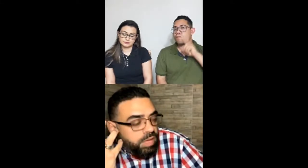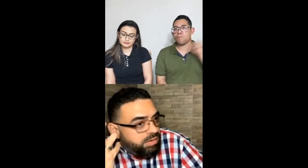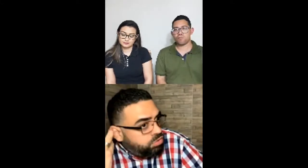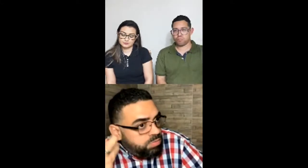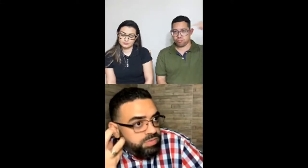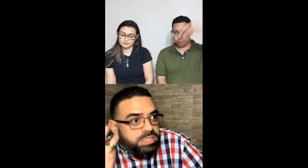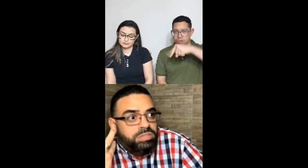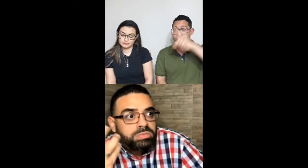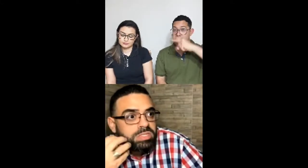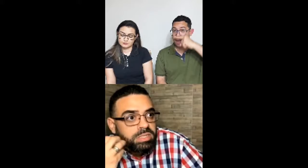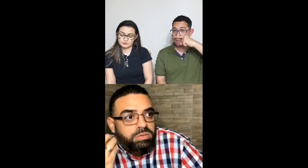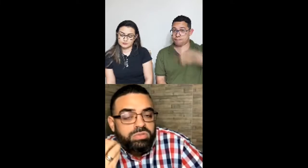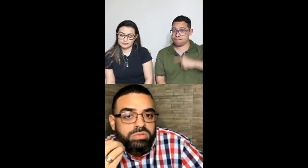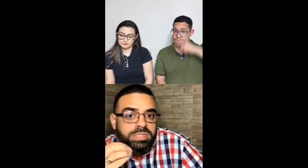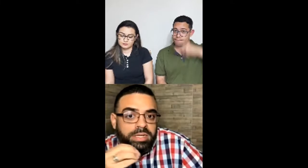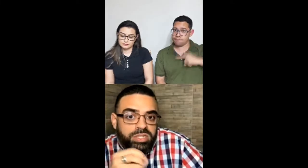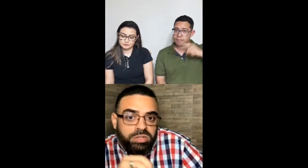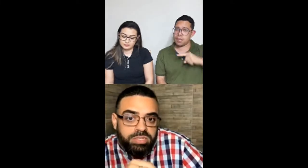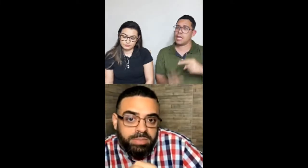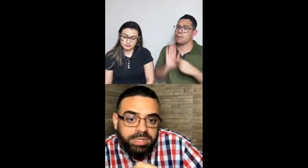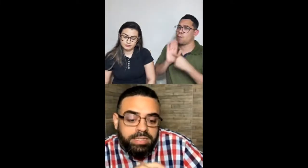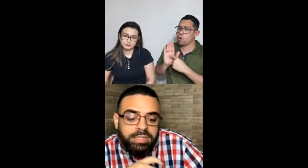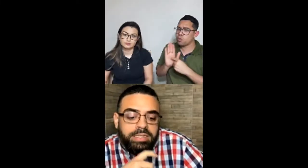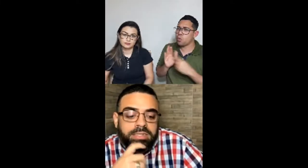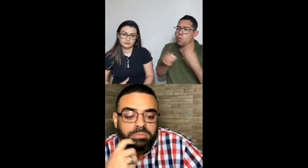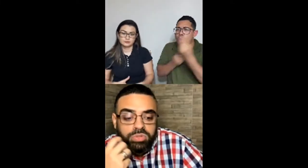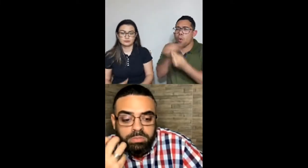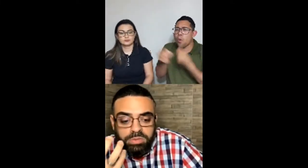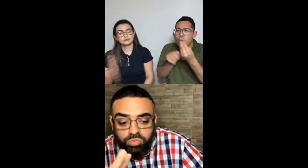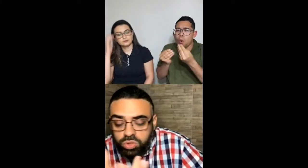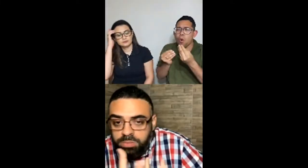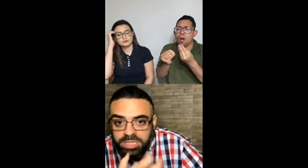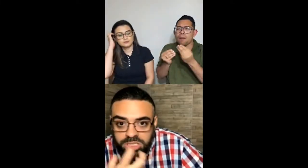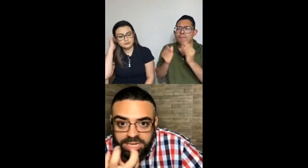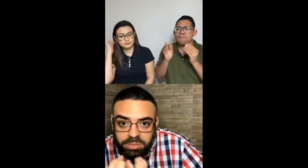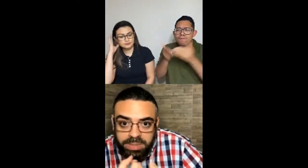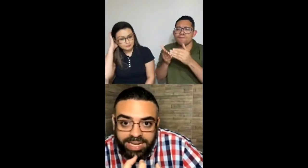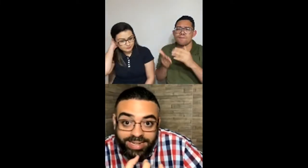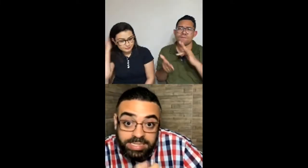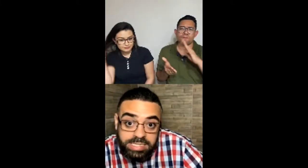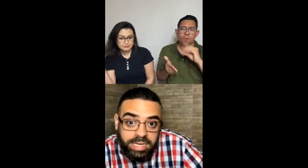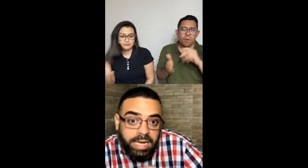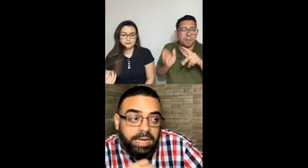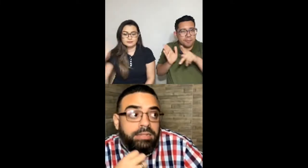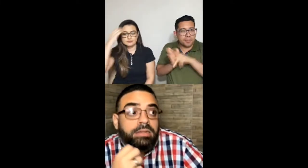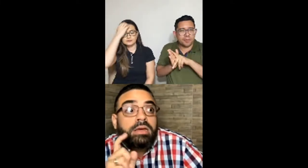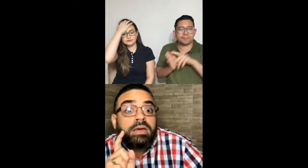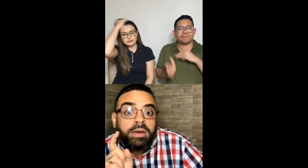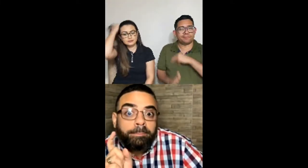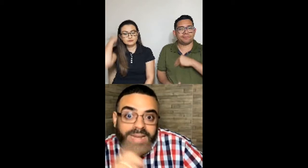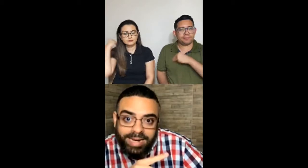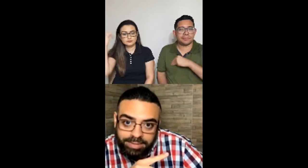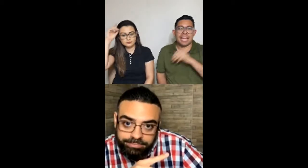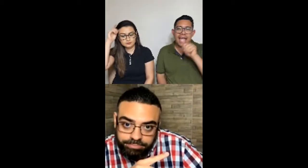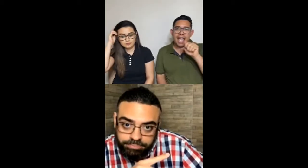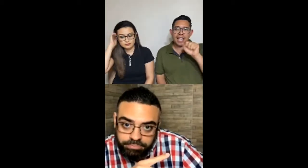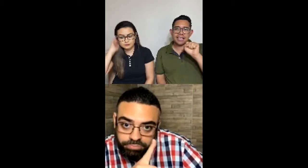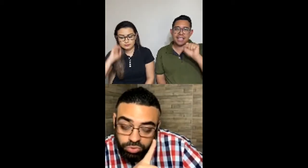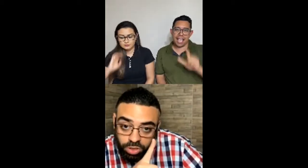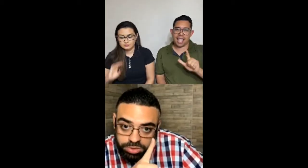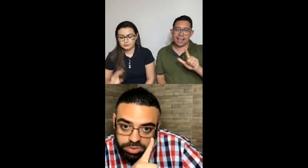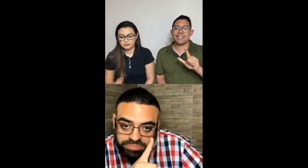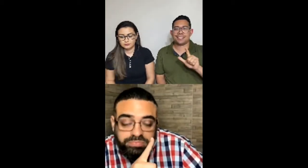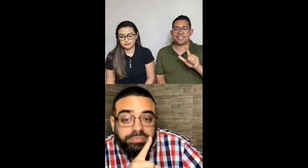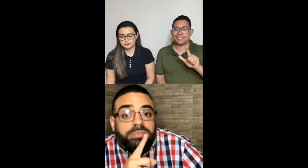missionários norte-americanos, que trouxeram a cosmovisão do Ministério com Surdos da Igreja Norte-Americana,